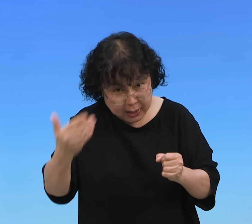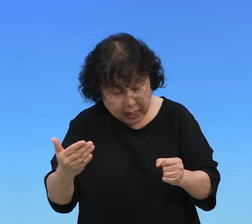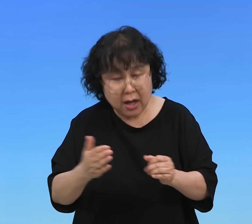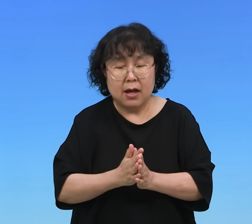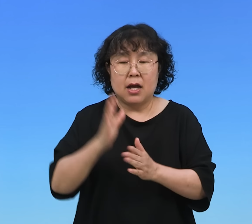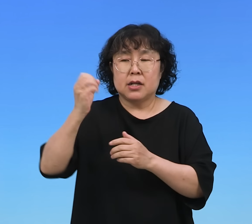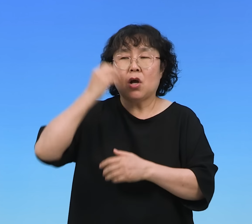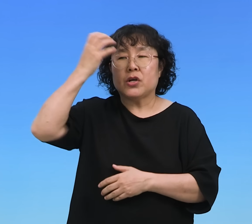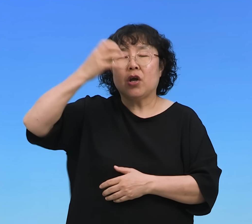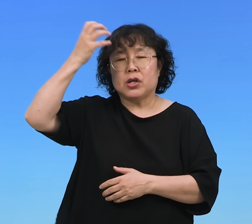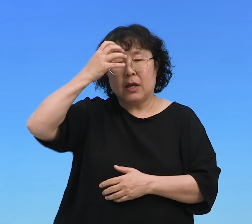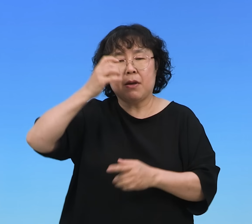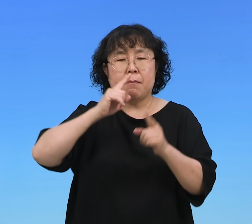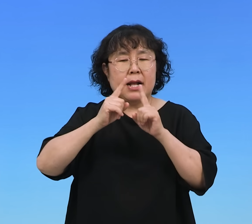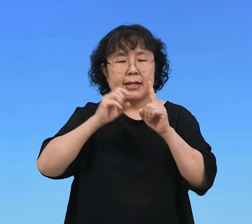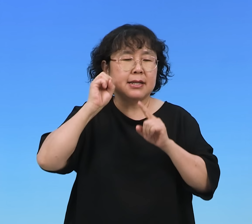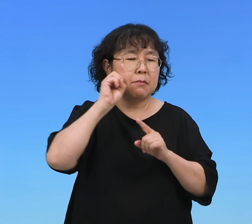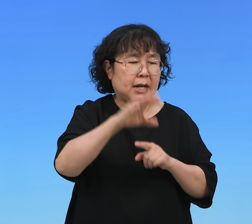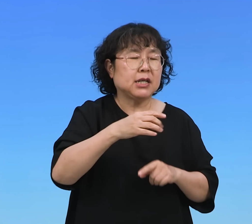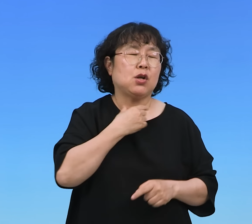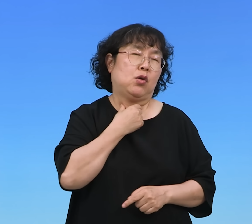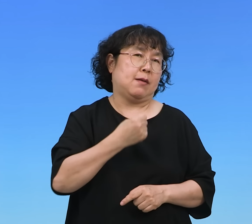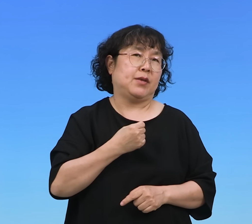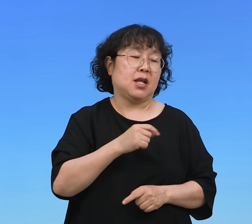주시기를 원합니다. 네가 야베스야.